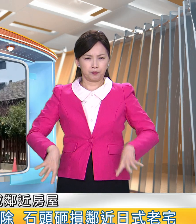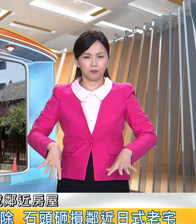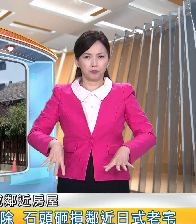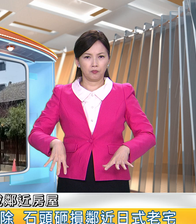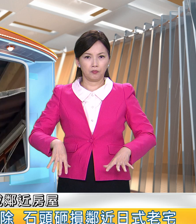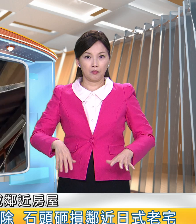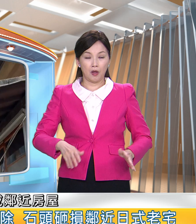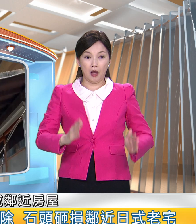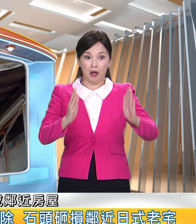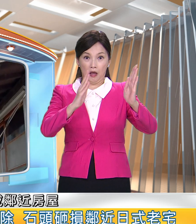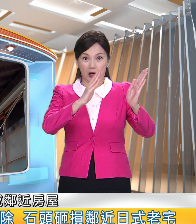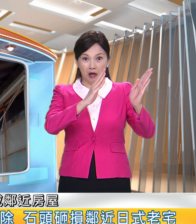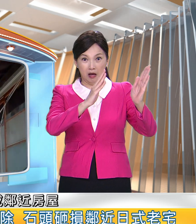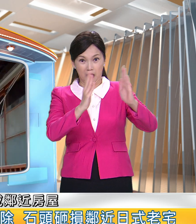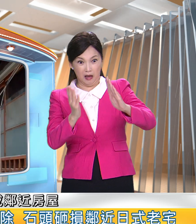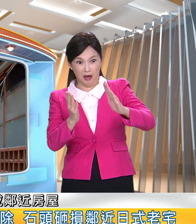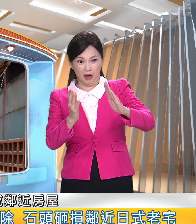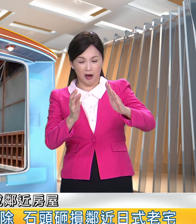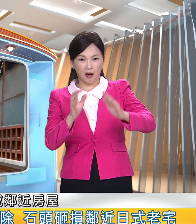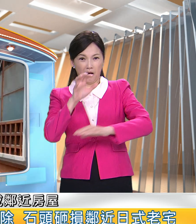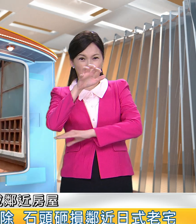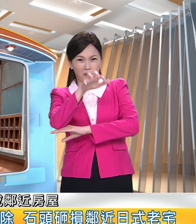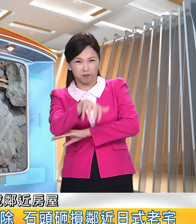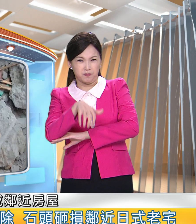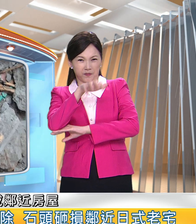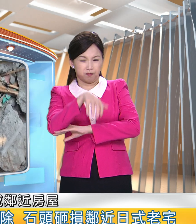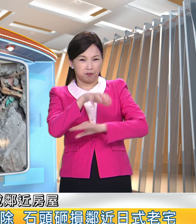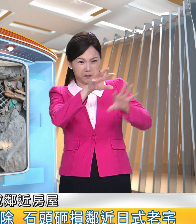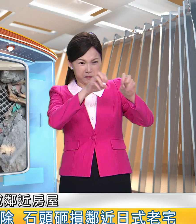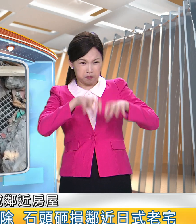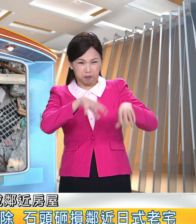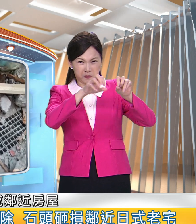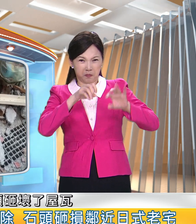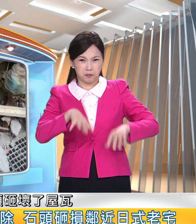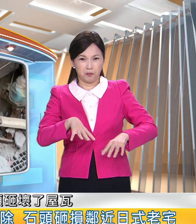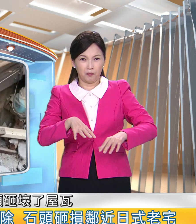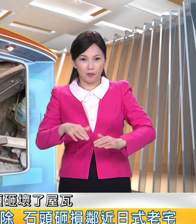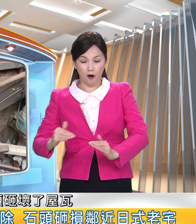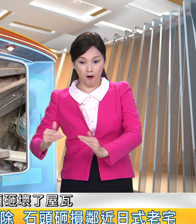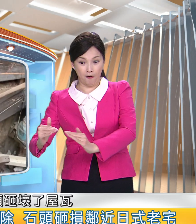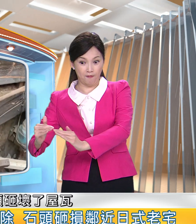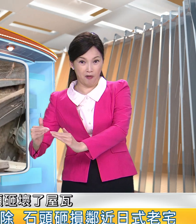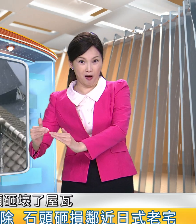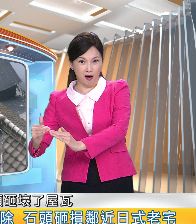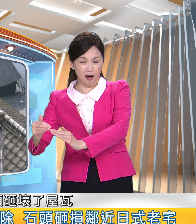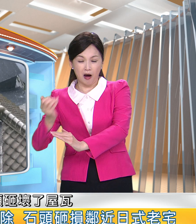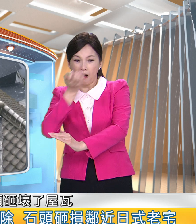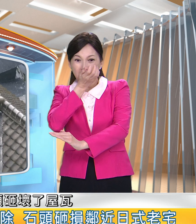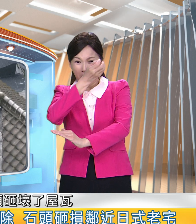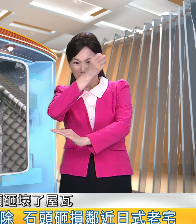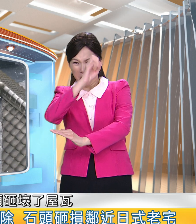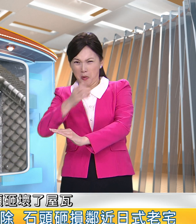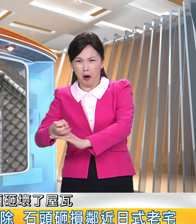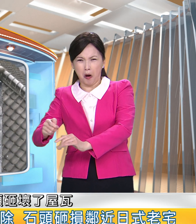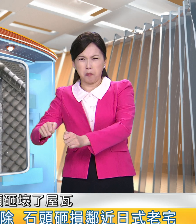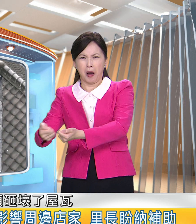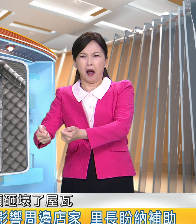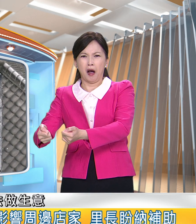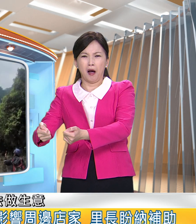但是拆除作业造成了邻近房屋被掉落的石头砸坏了屋瓦，周